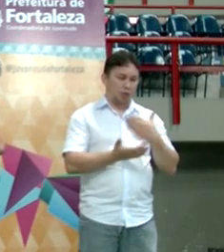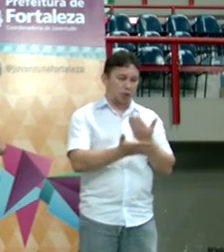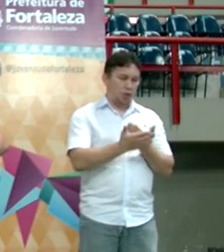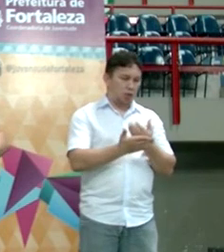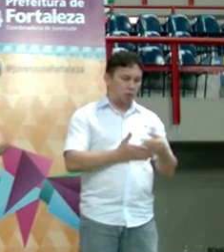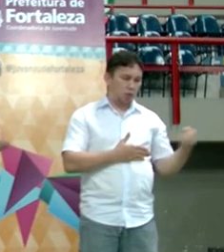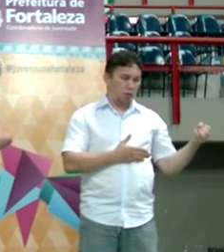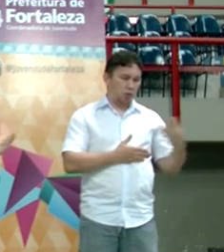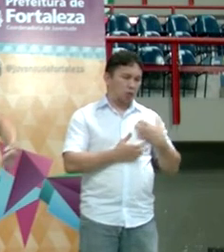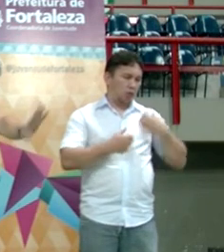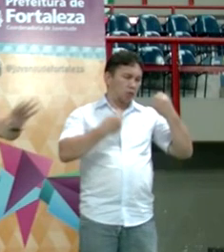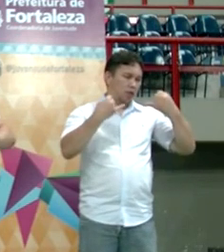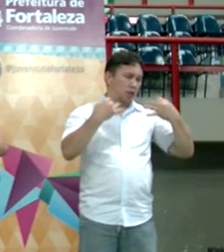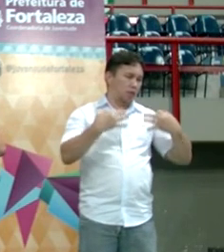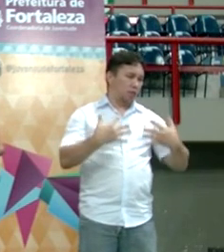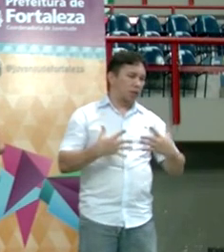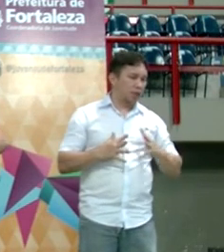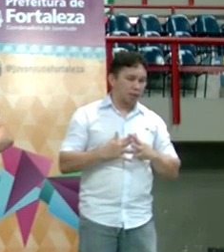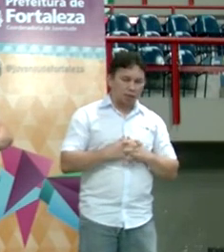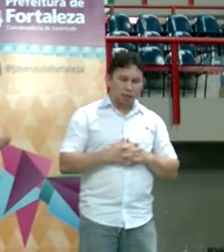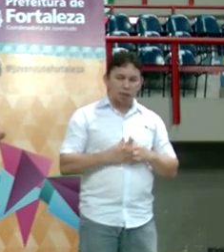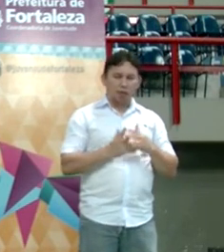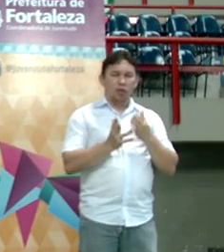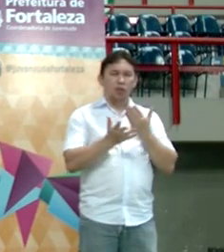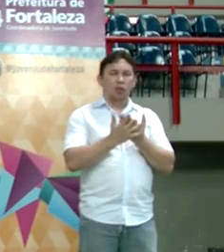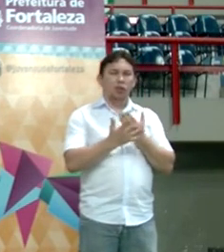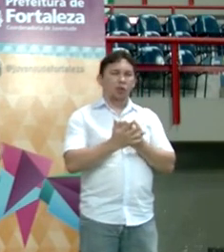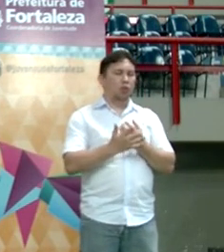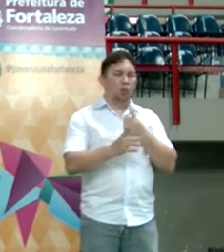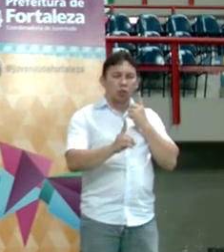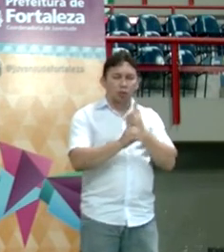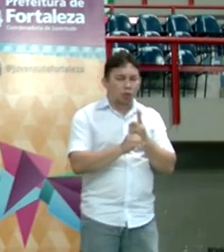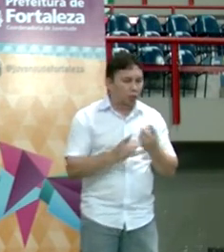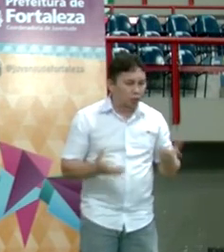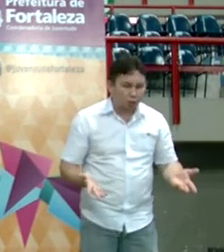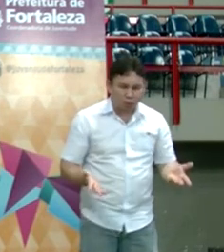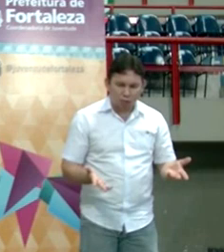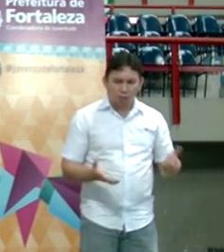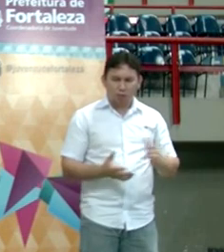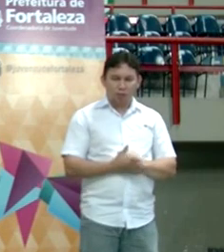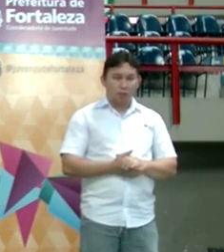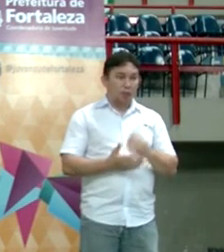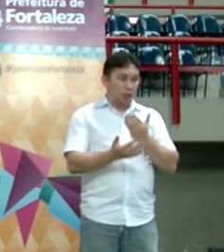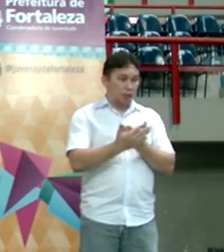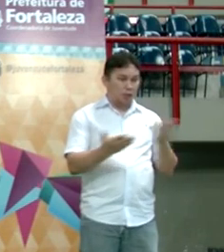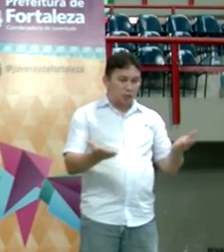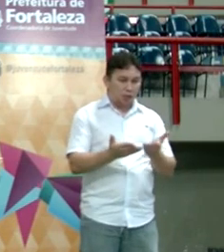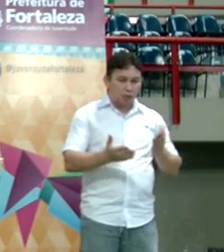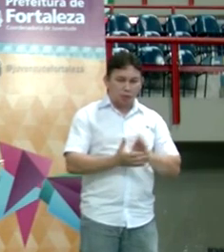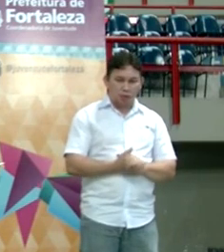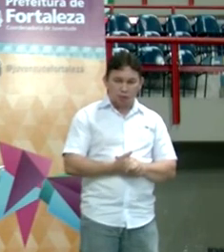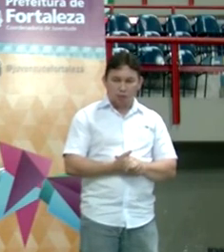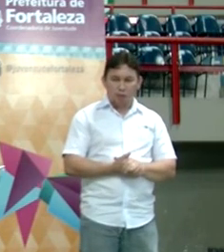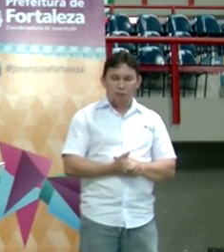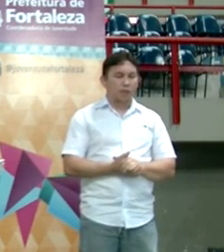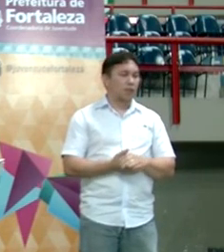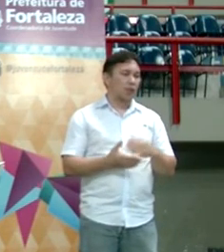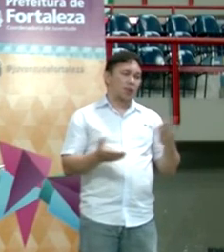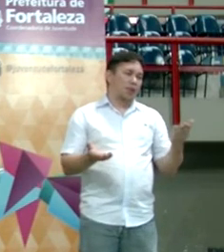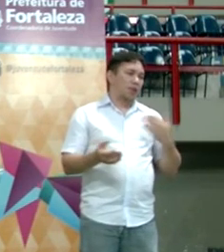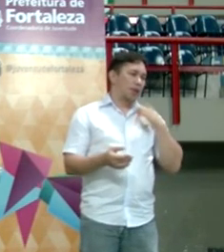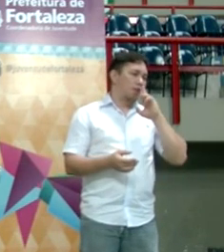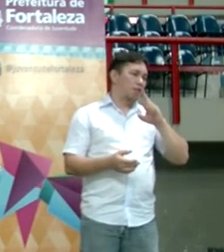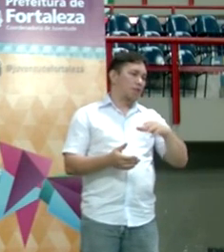recentes alegam. Estudos recentes provam. Aí nesses estudos recentes o pessoal diz